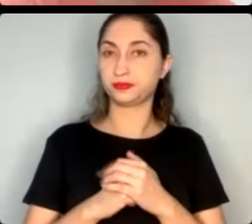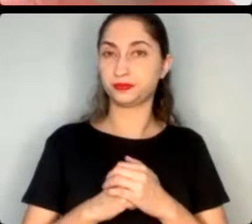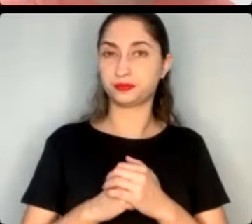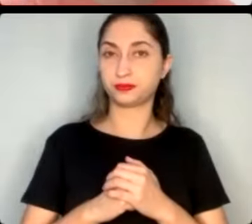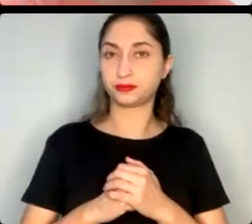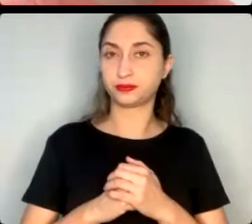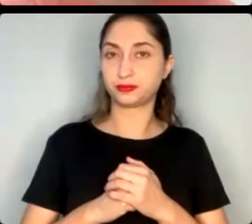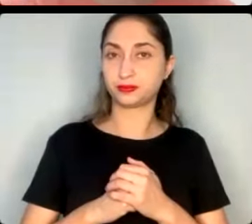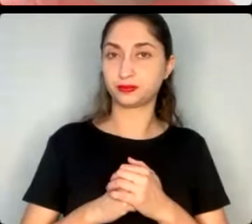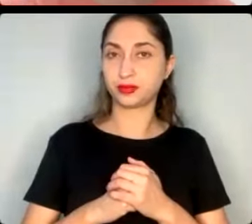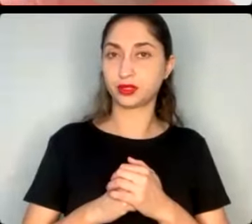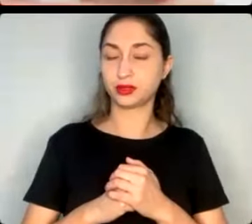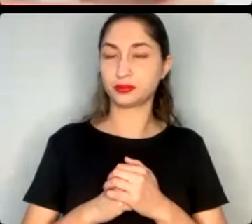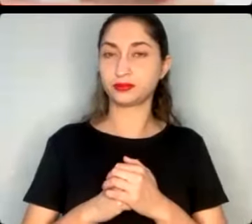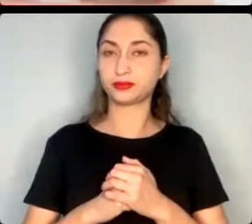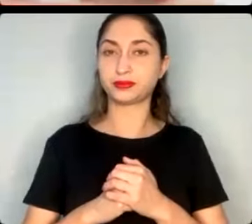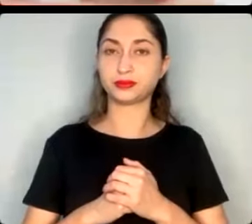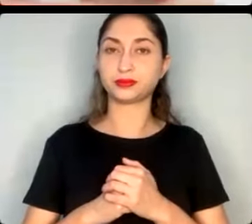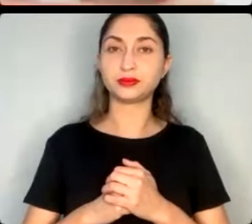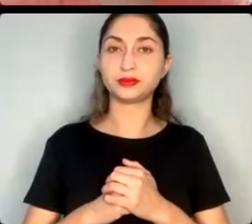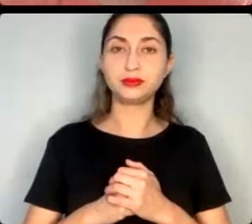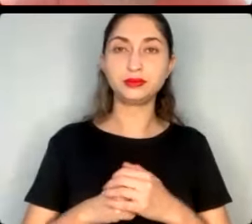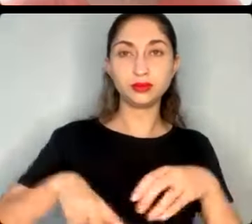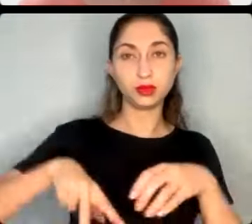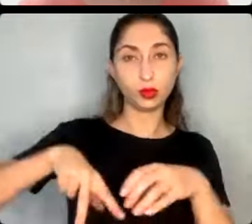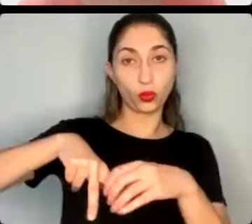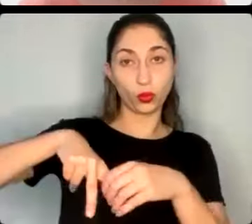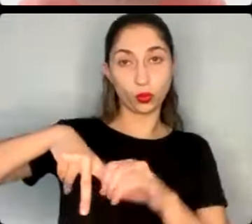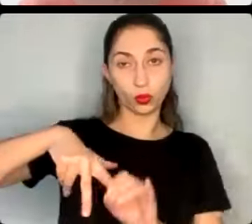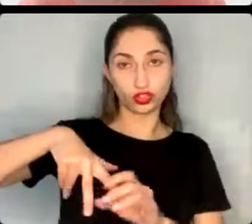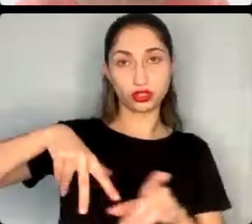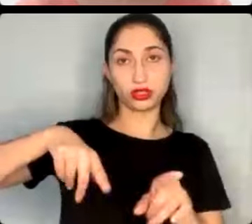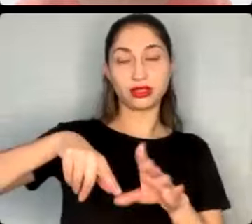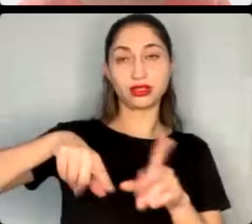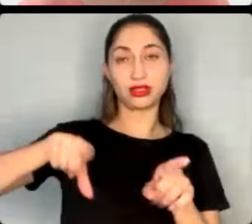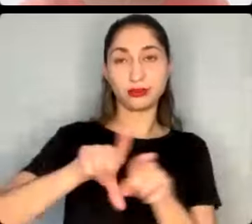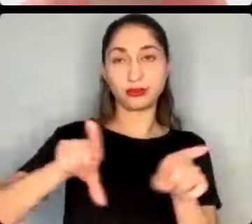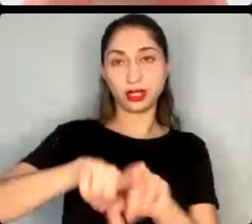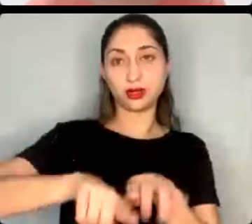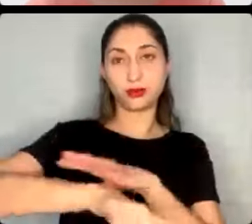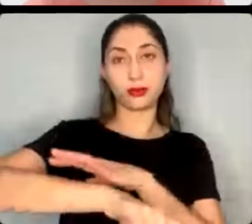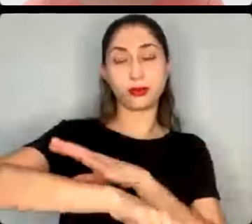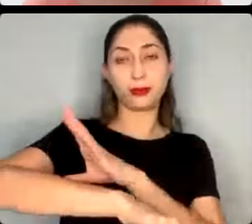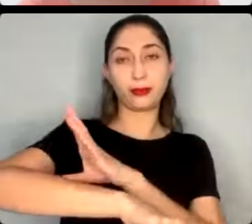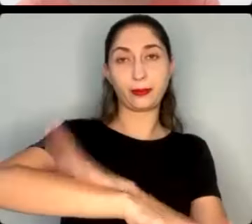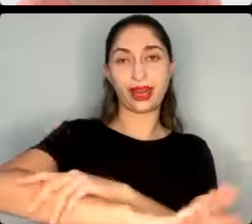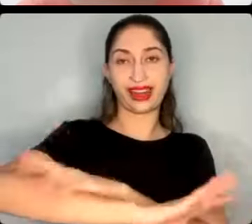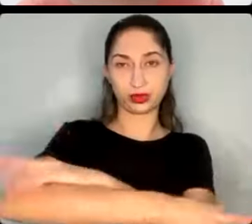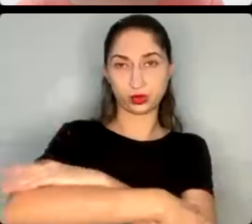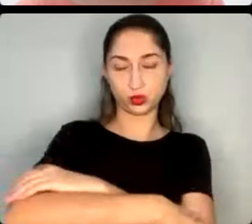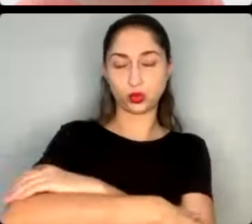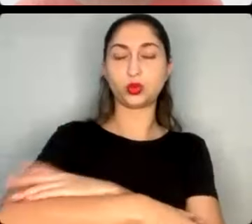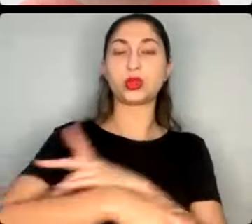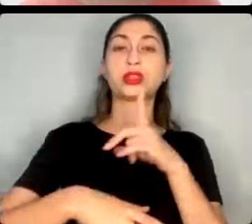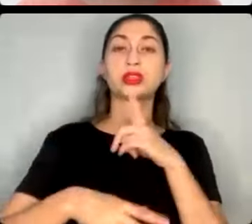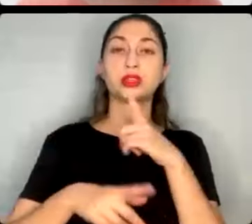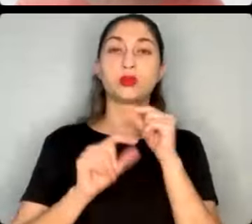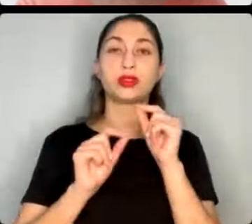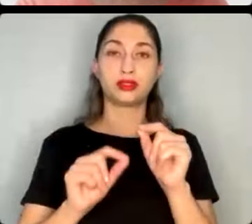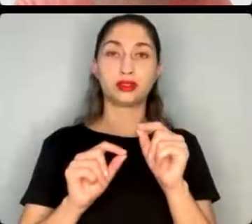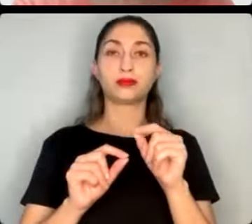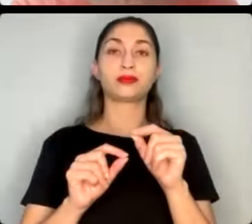a região da coxa e do braço, sobrepõe o antebraço e a perna inferior.